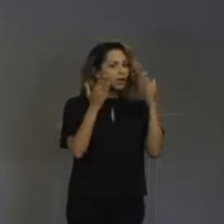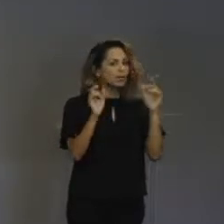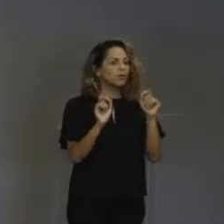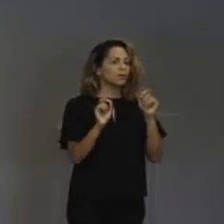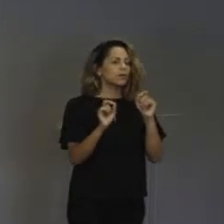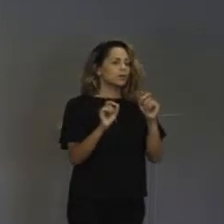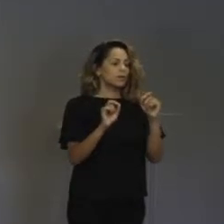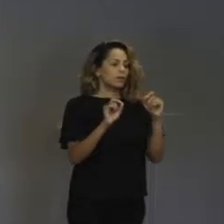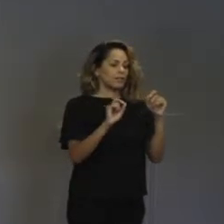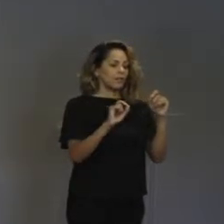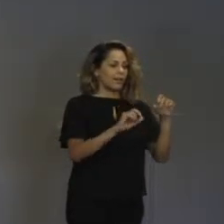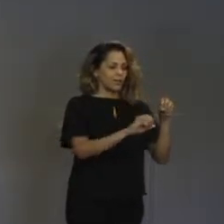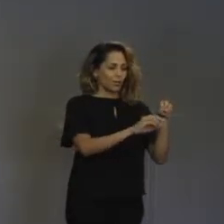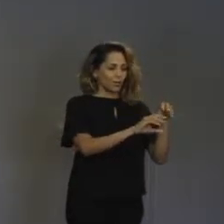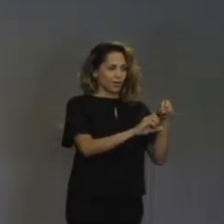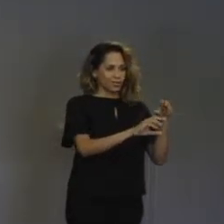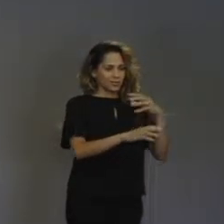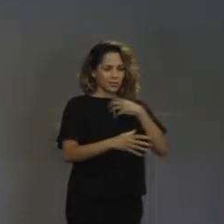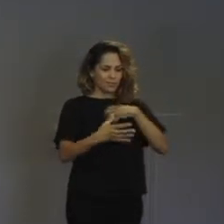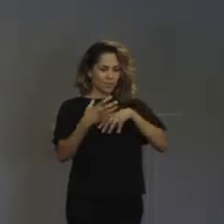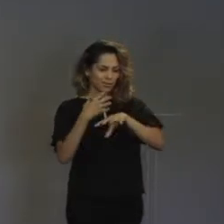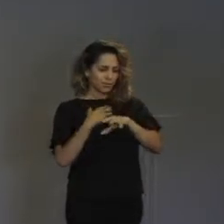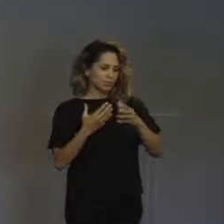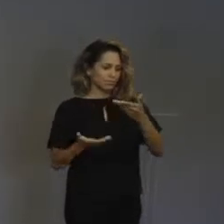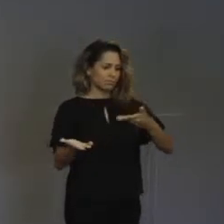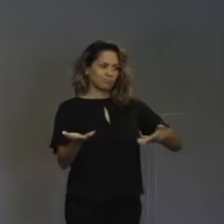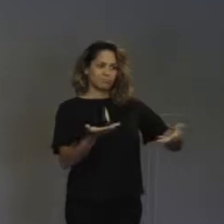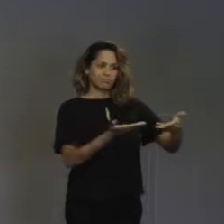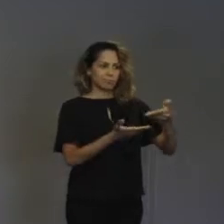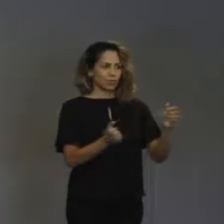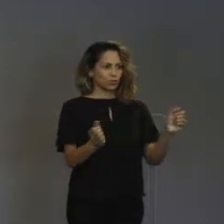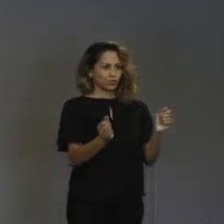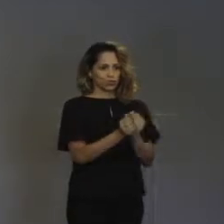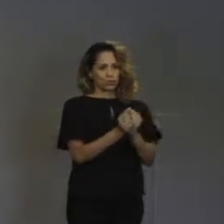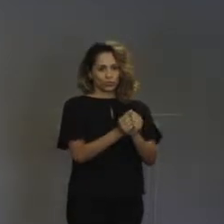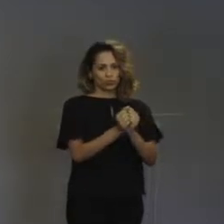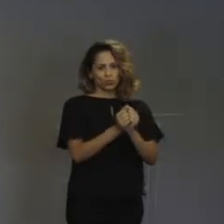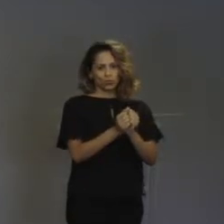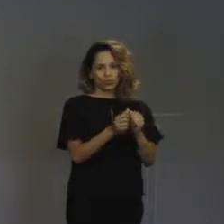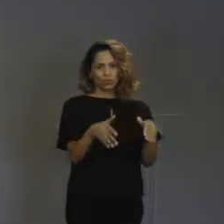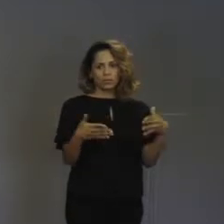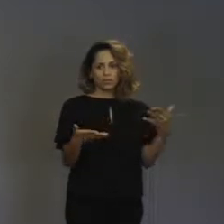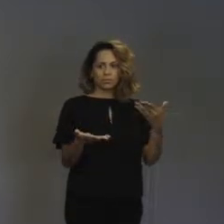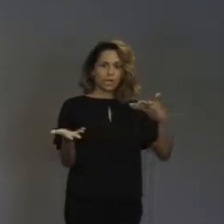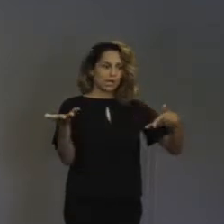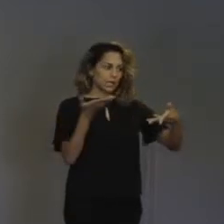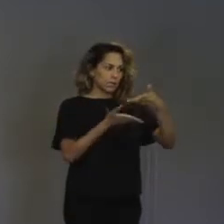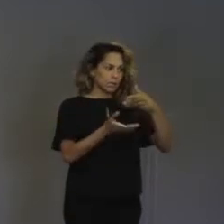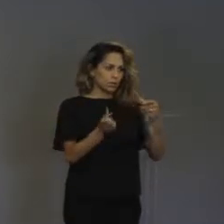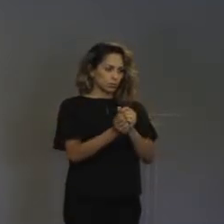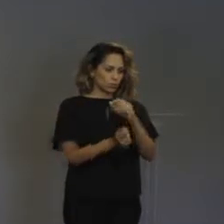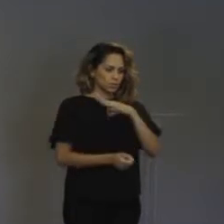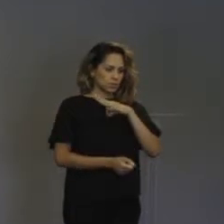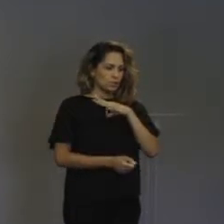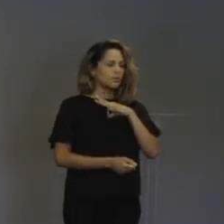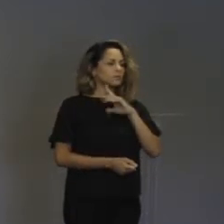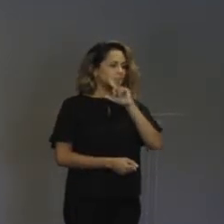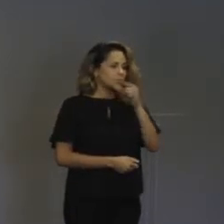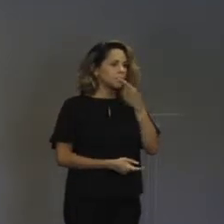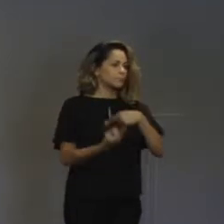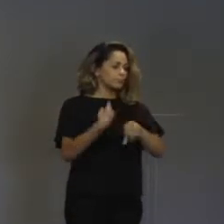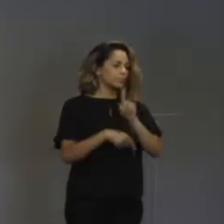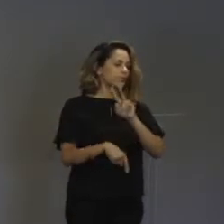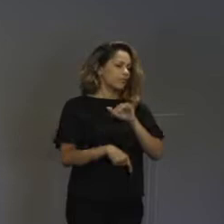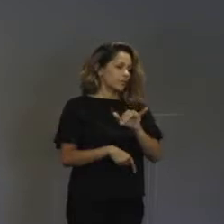empatia, elas têm um papel fundamental, elas andam juntos. E a relação com a cidade, ela vai ser reinventada em relação a isso. E daí eu volto à questão